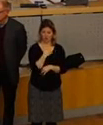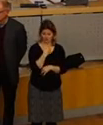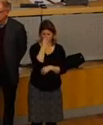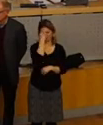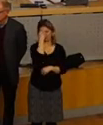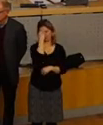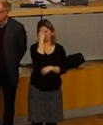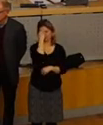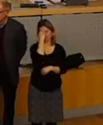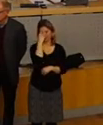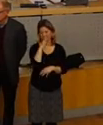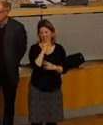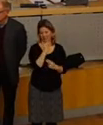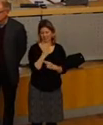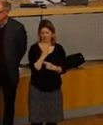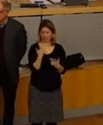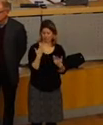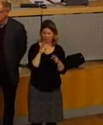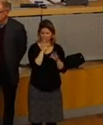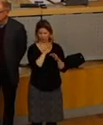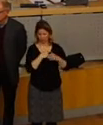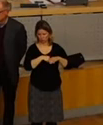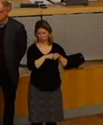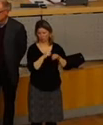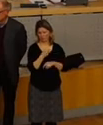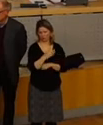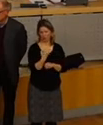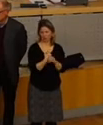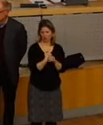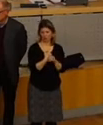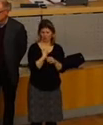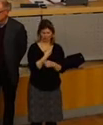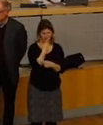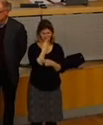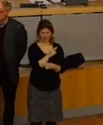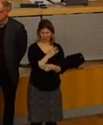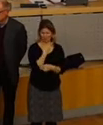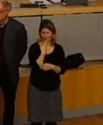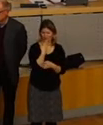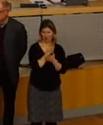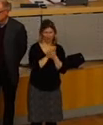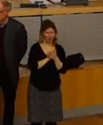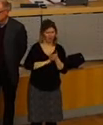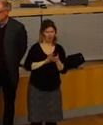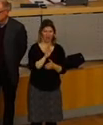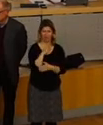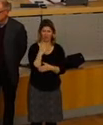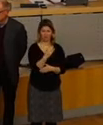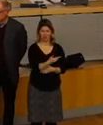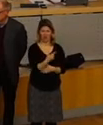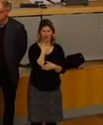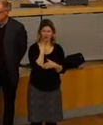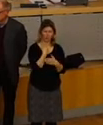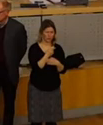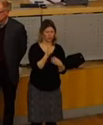besuchsreihe dort wie wir dort unterstützen kennen der museen wie dort mit einfachsten mitteln in großer in große